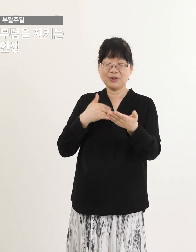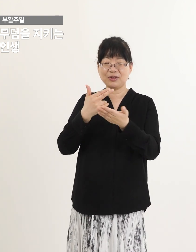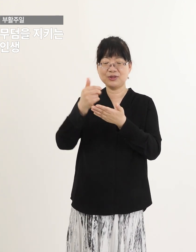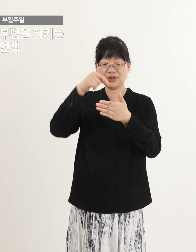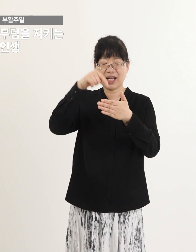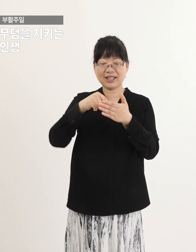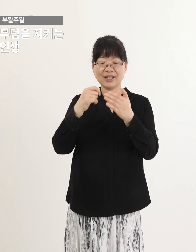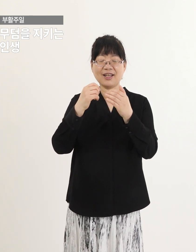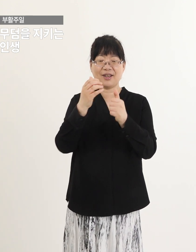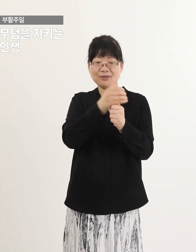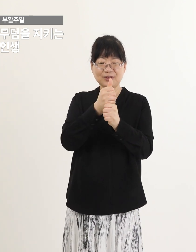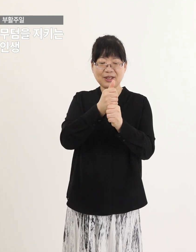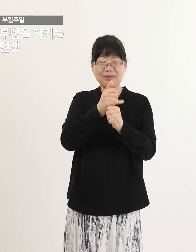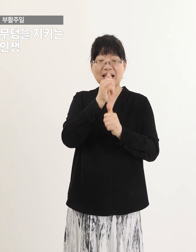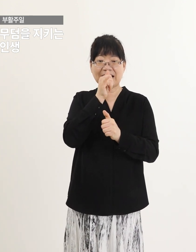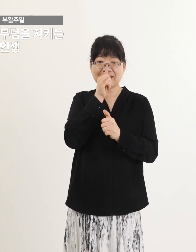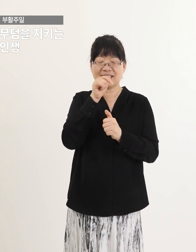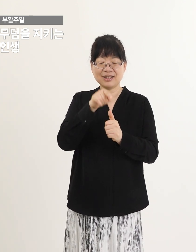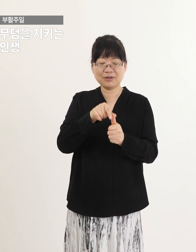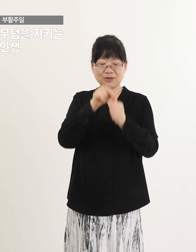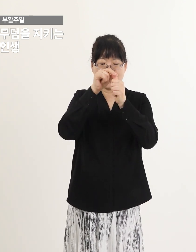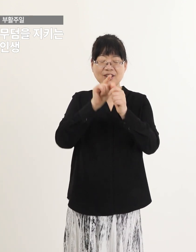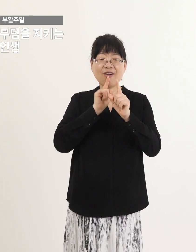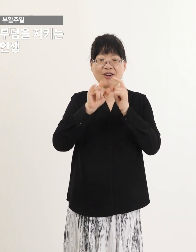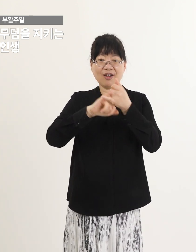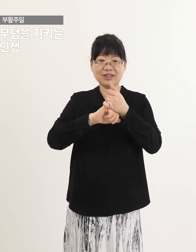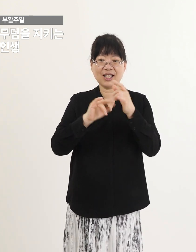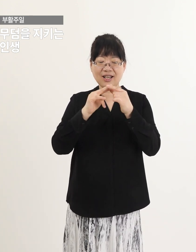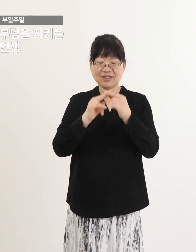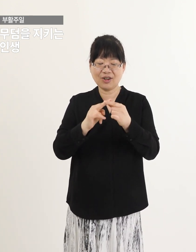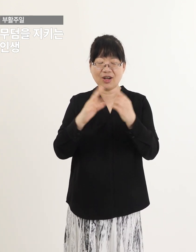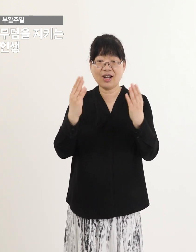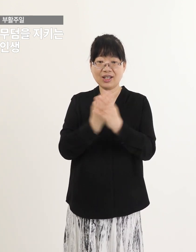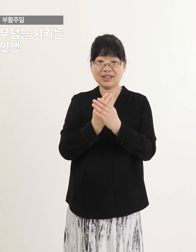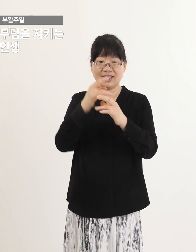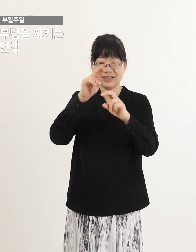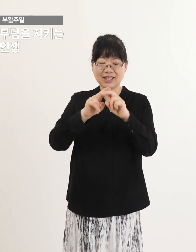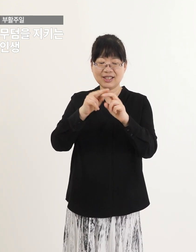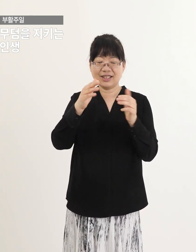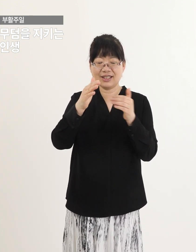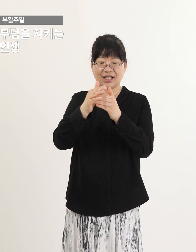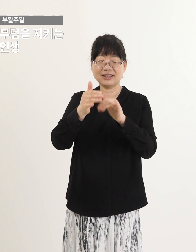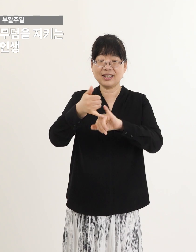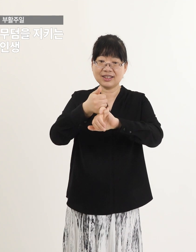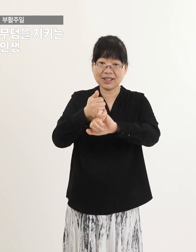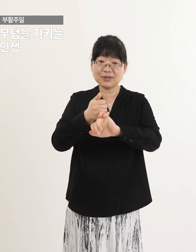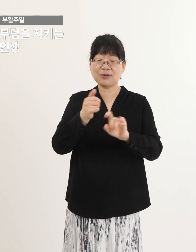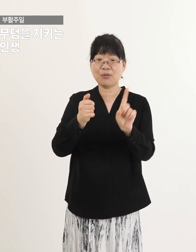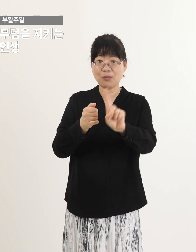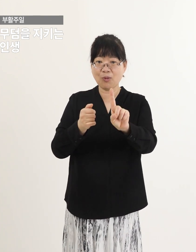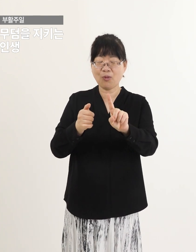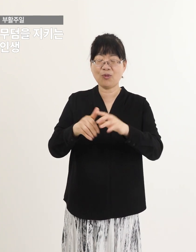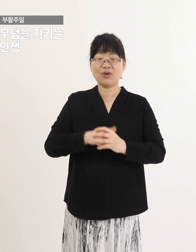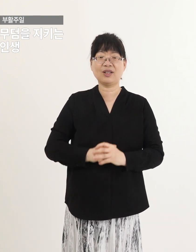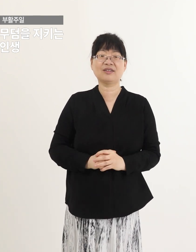안에 붙들린 이 구원의 언약과 완성의 자리까지의 약속은